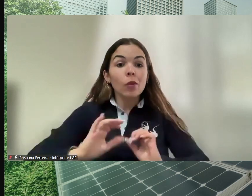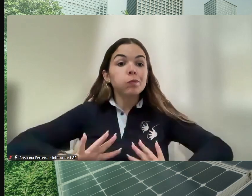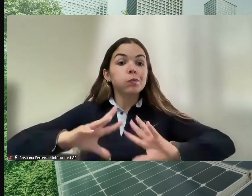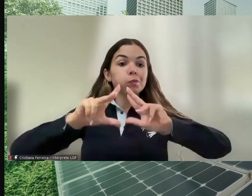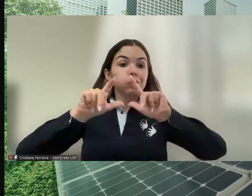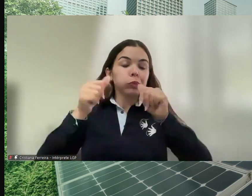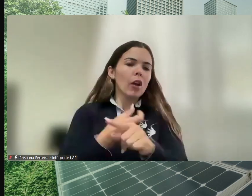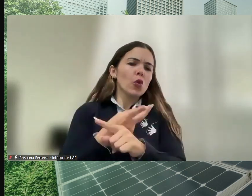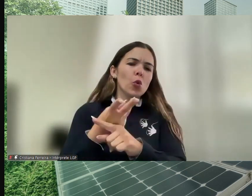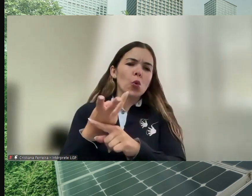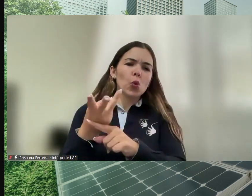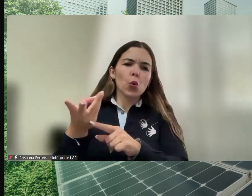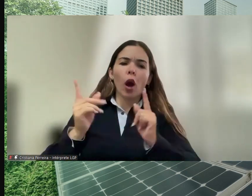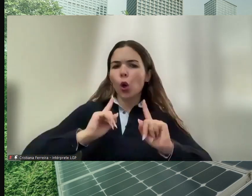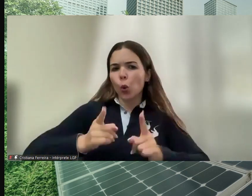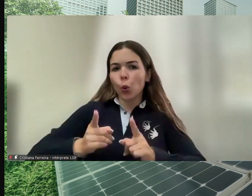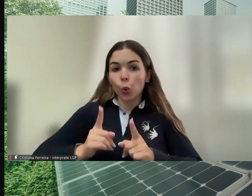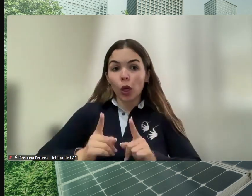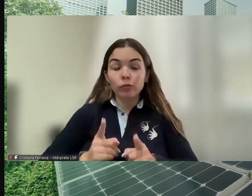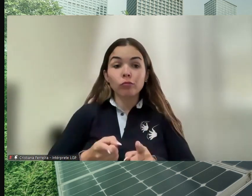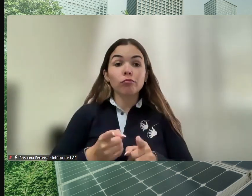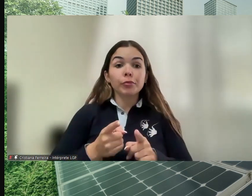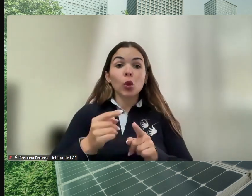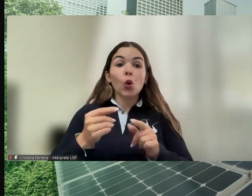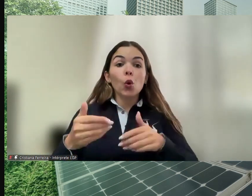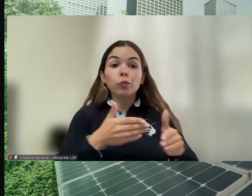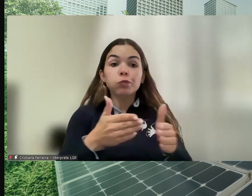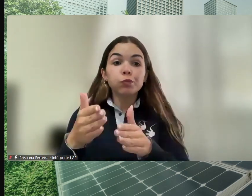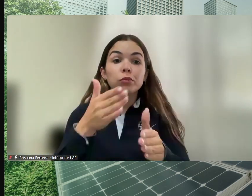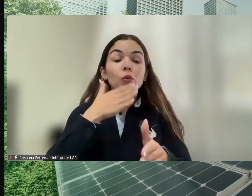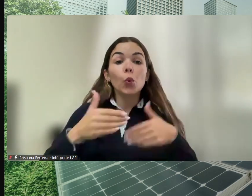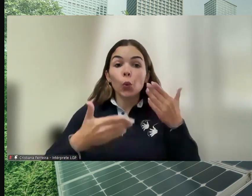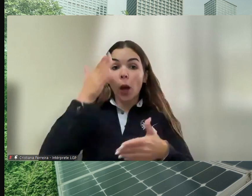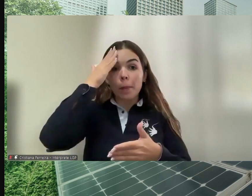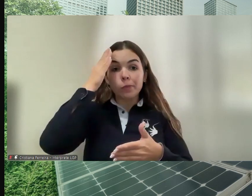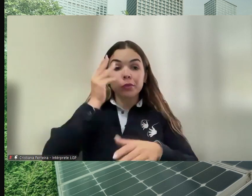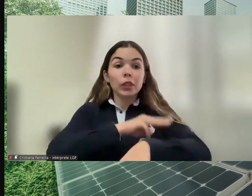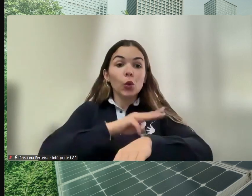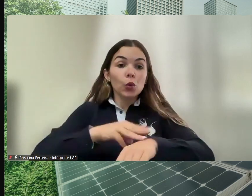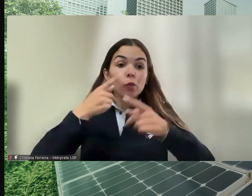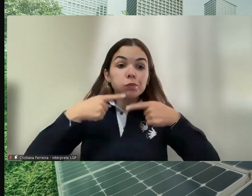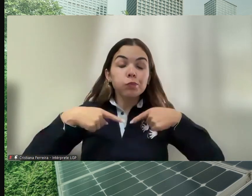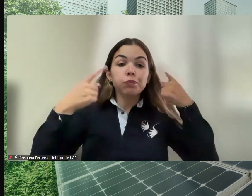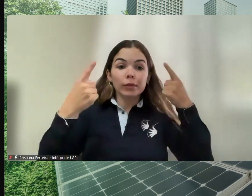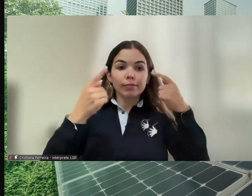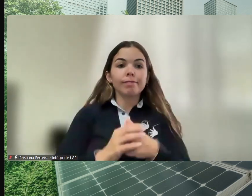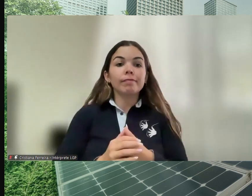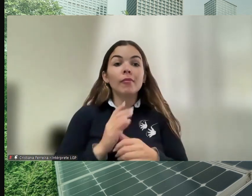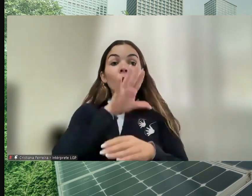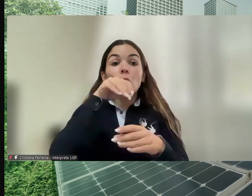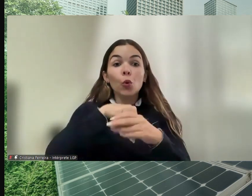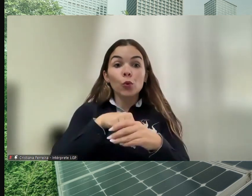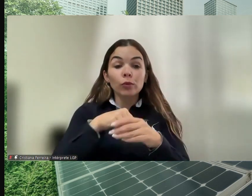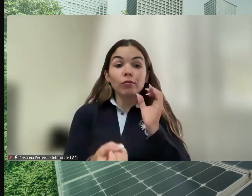série de iniciativas sobre o Percurso Integrado de Capacitação e Sustentabilidade para a Administração Pública, PICSAP, incluindo a criação